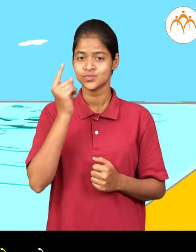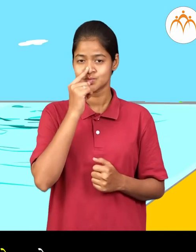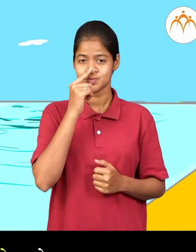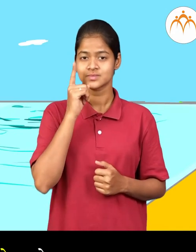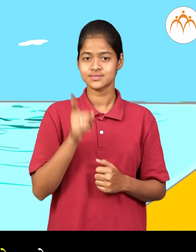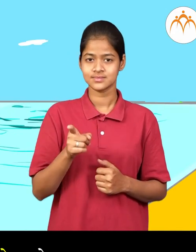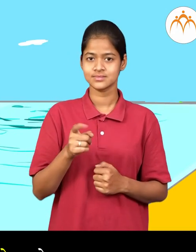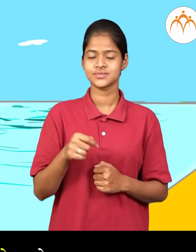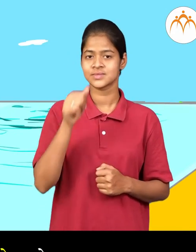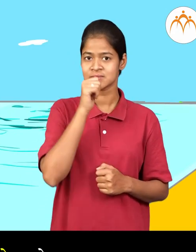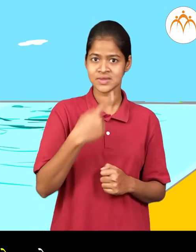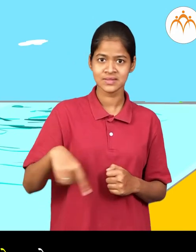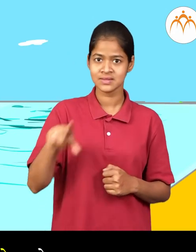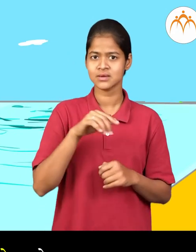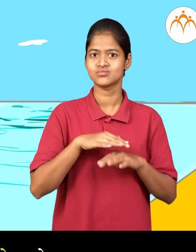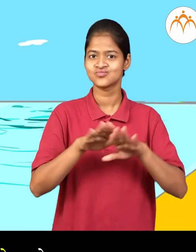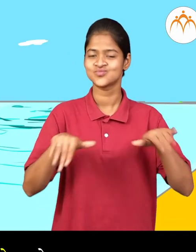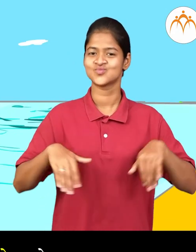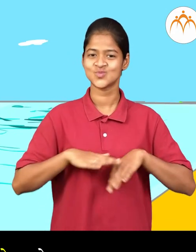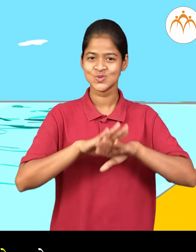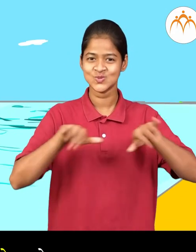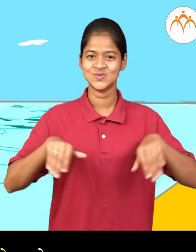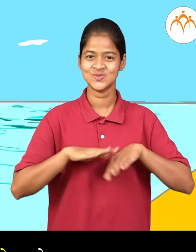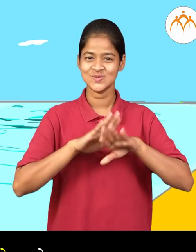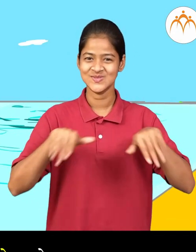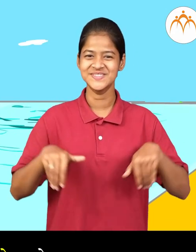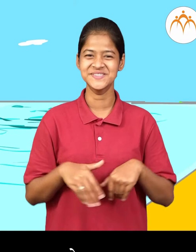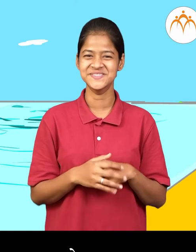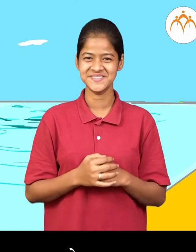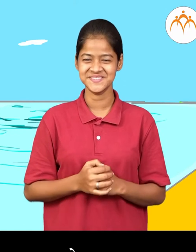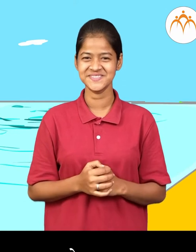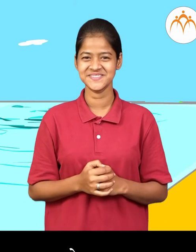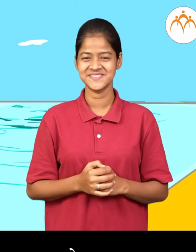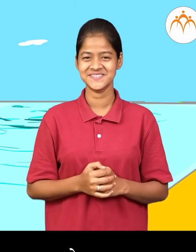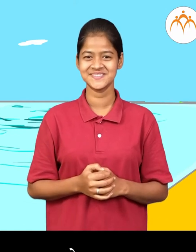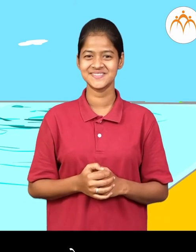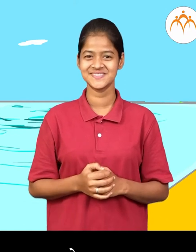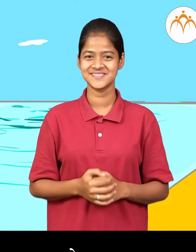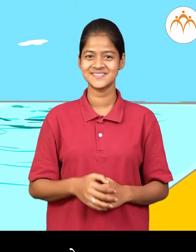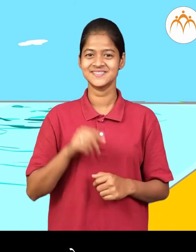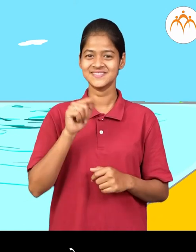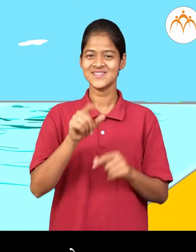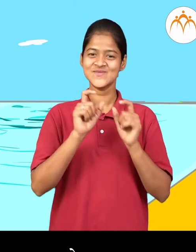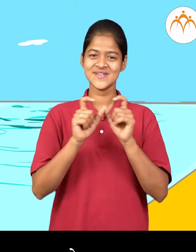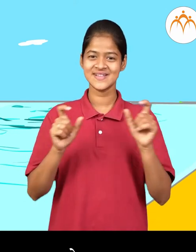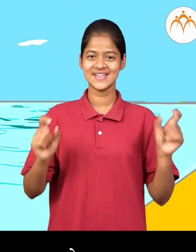तलावात पोते आईएफ ऊ भी आता है चार शब्द से वाक्य